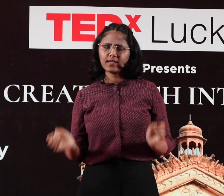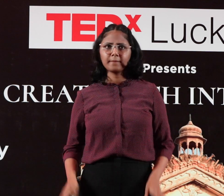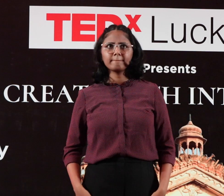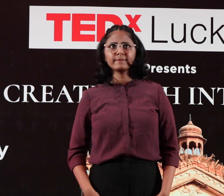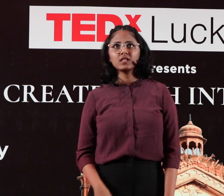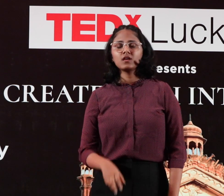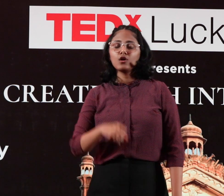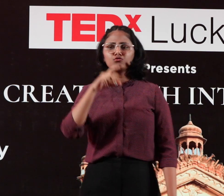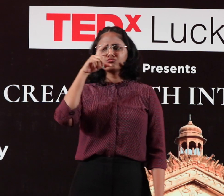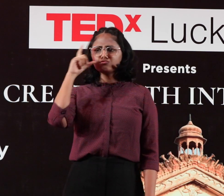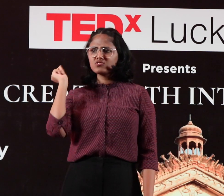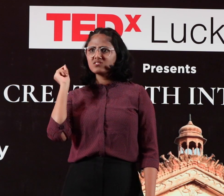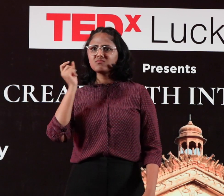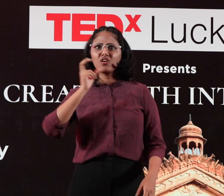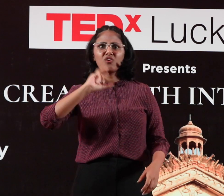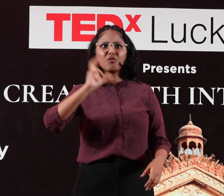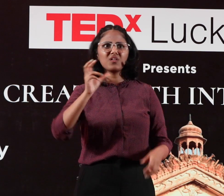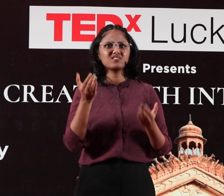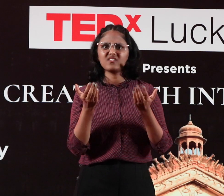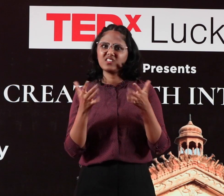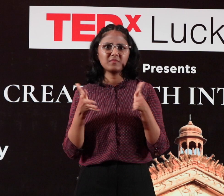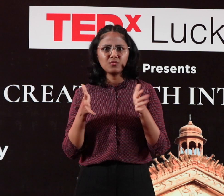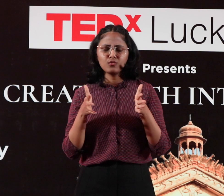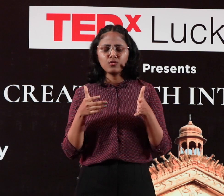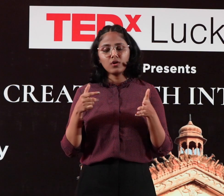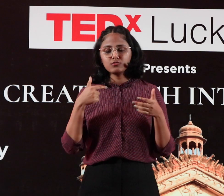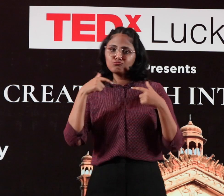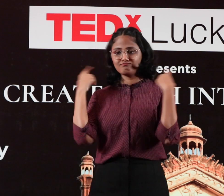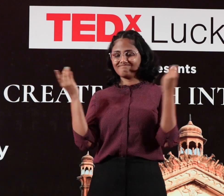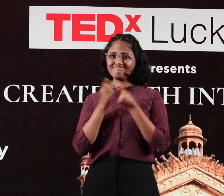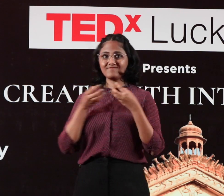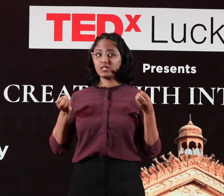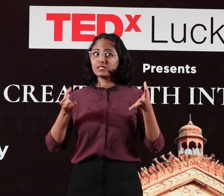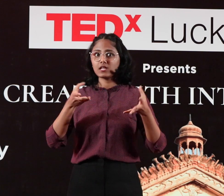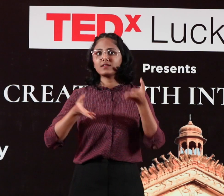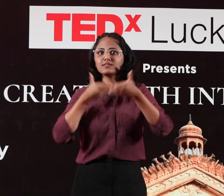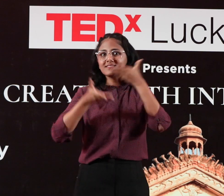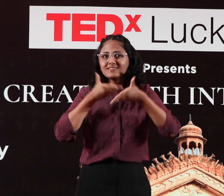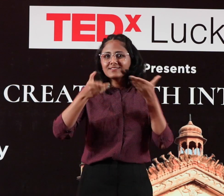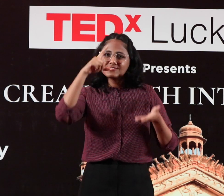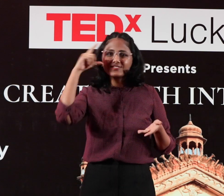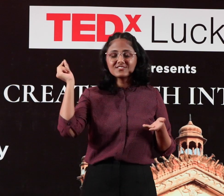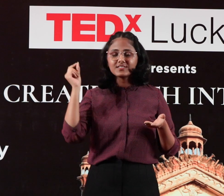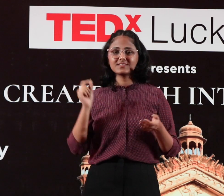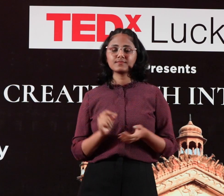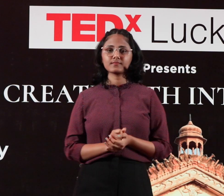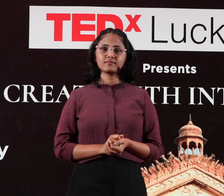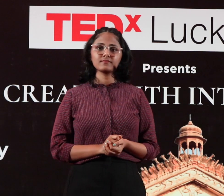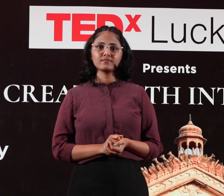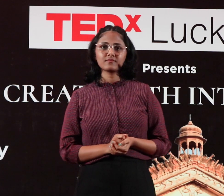कहा कॉलेजेस थे ही नहीं, तो हमने बच्चे को पढ़ाना शुरू किया। जब शहजीन को हमने पढ़ाना शुरू किया तो जो करिकुलम है आज,